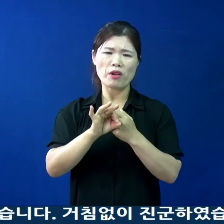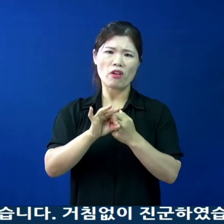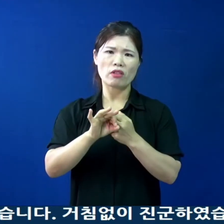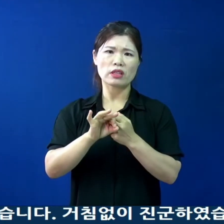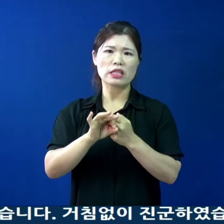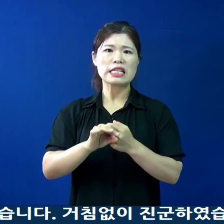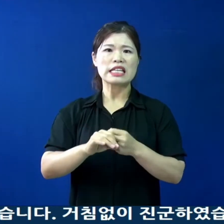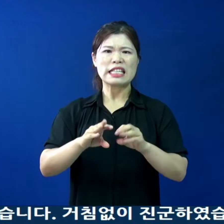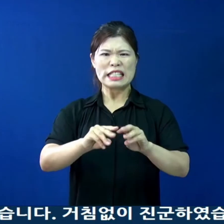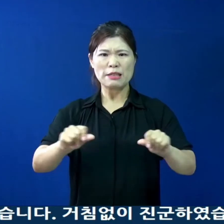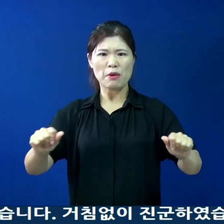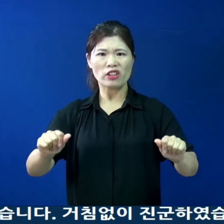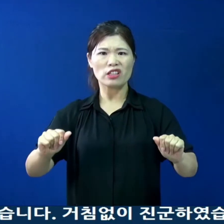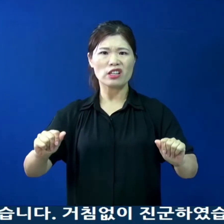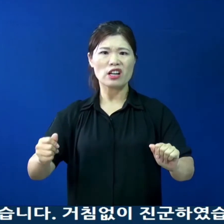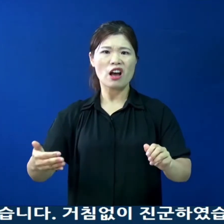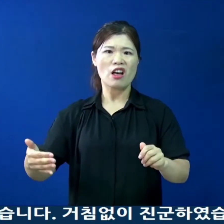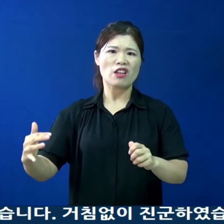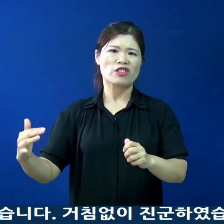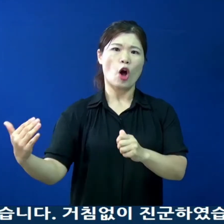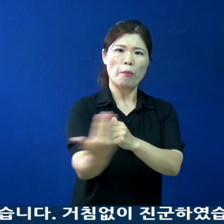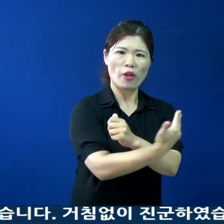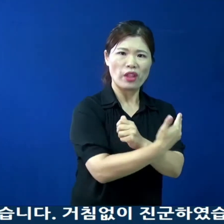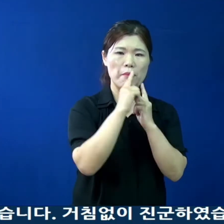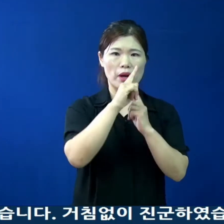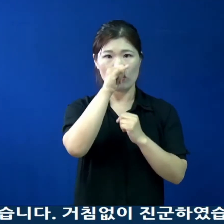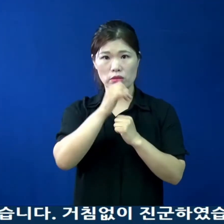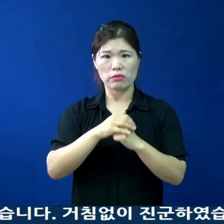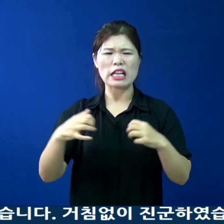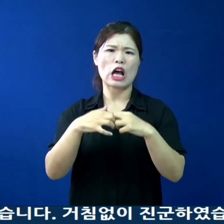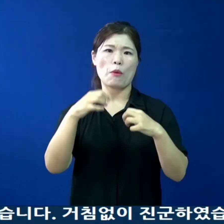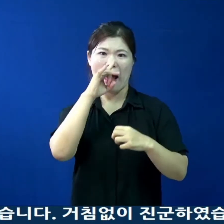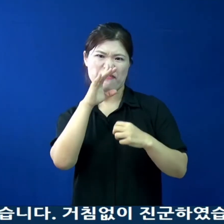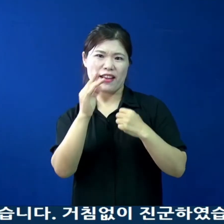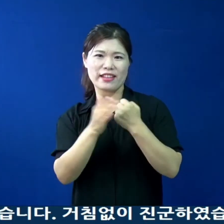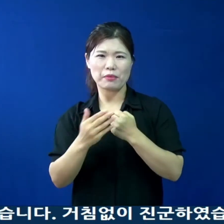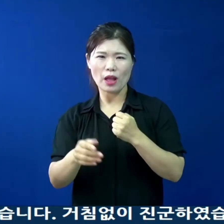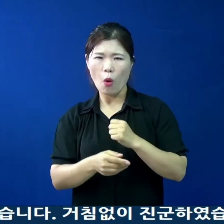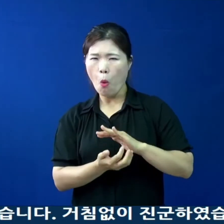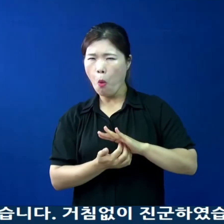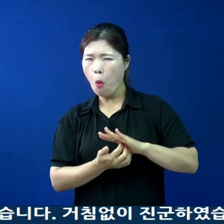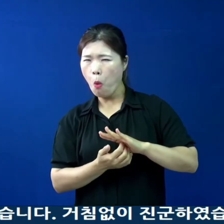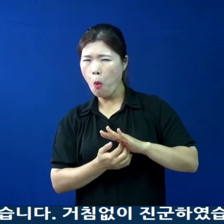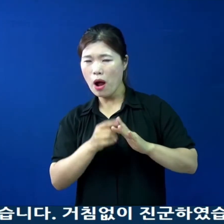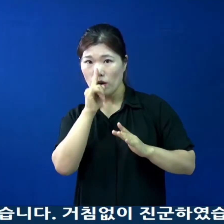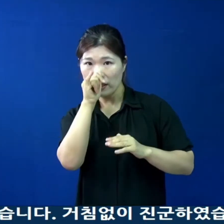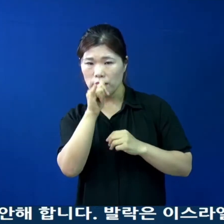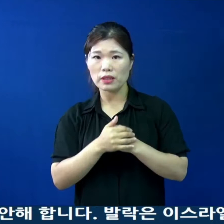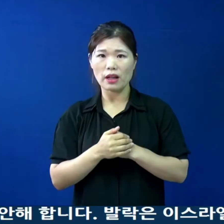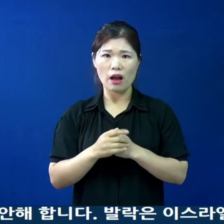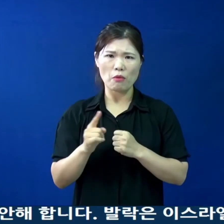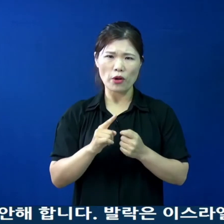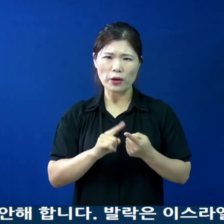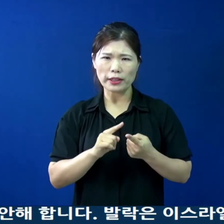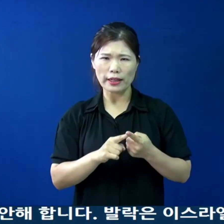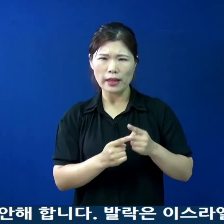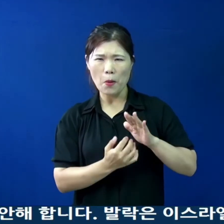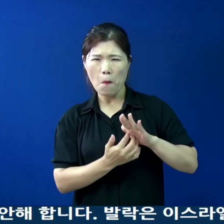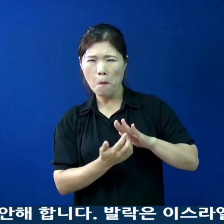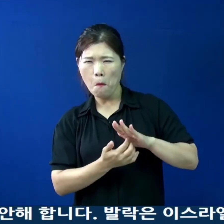나옵니다. 이제 싸움으로는 안 되니까 편법을 사용하고자 합니다. 이 편법에 동원된